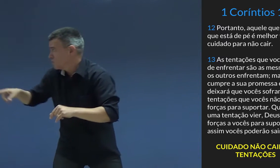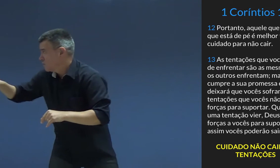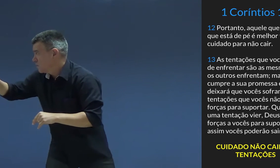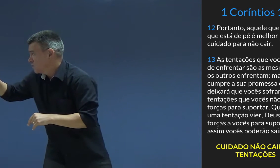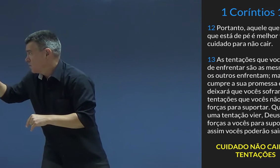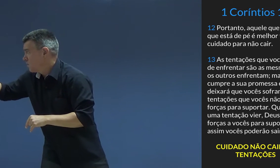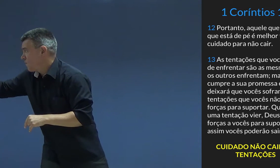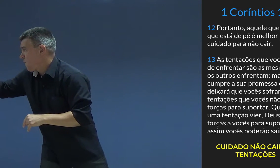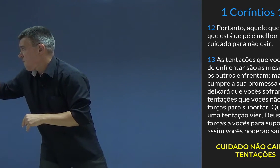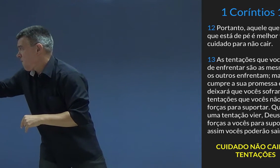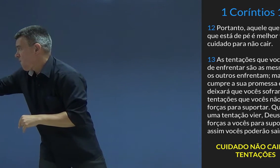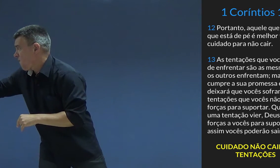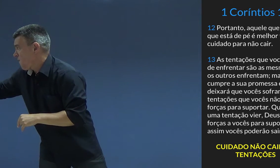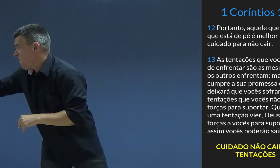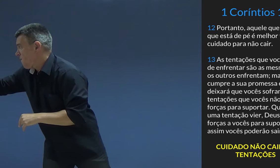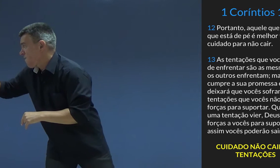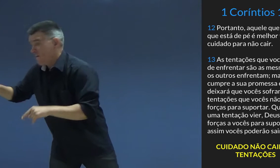Então, cuidado.